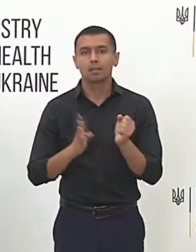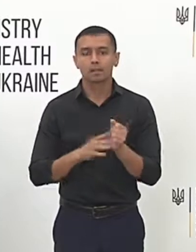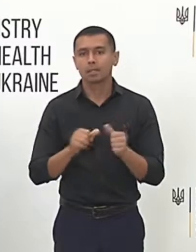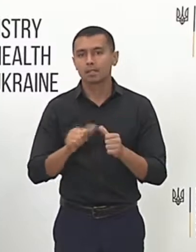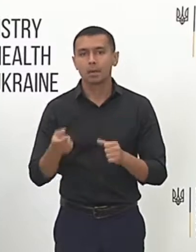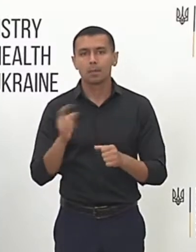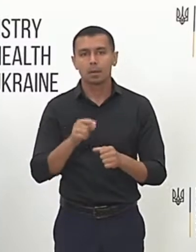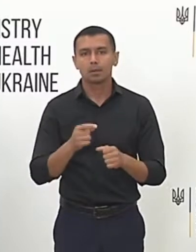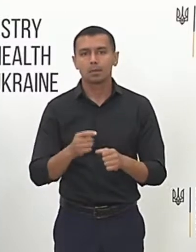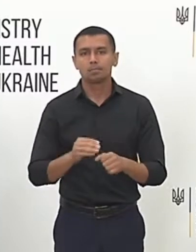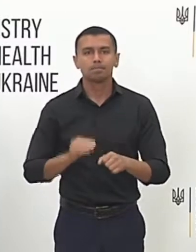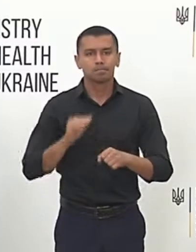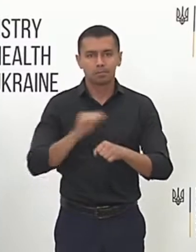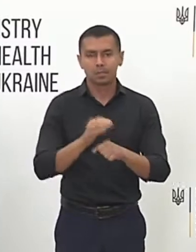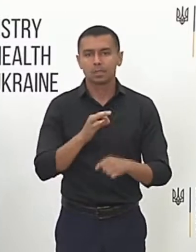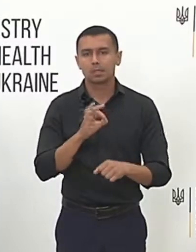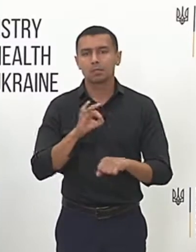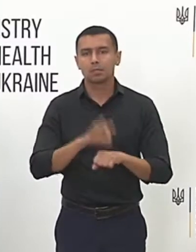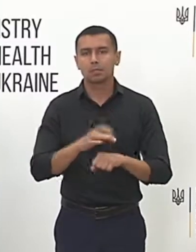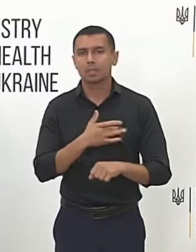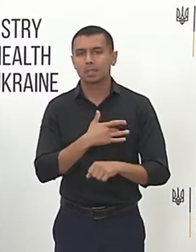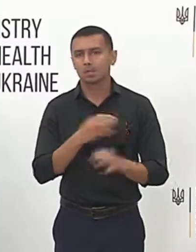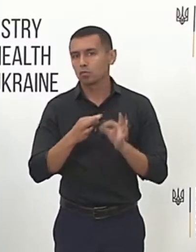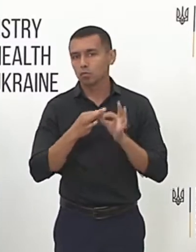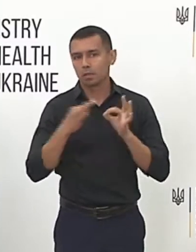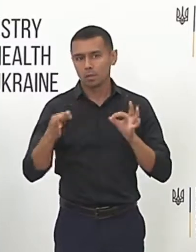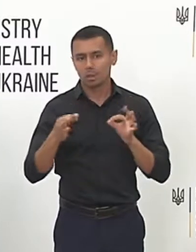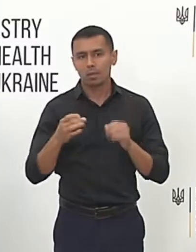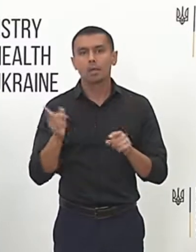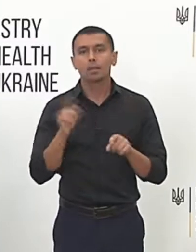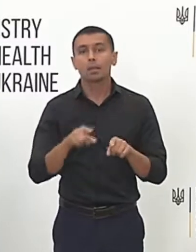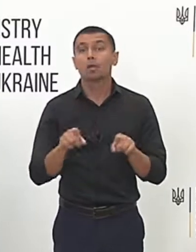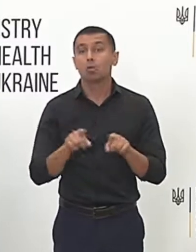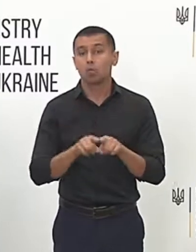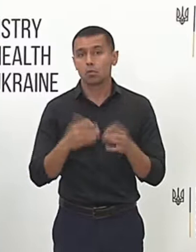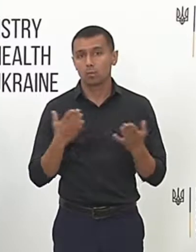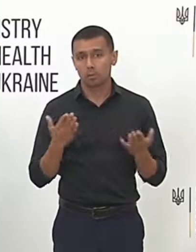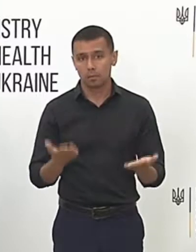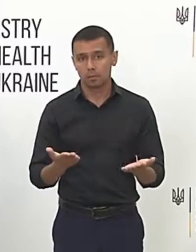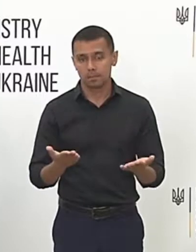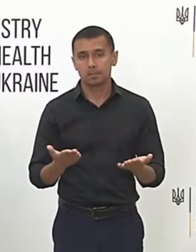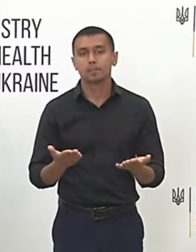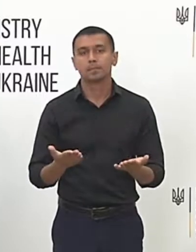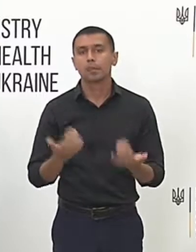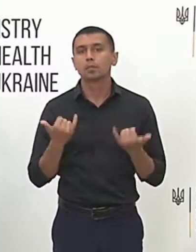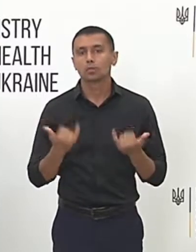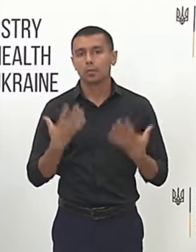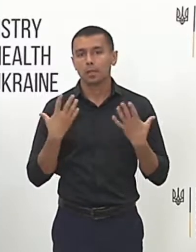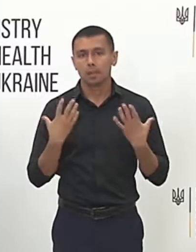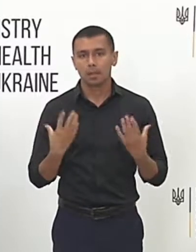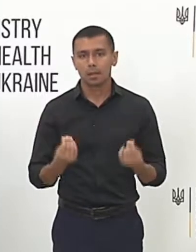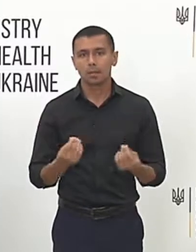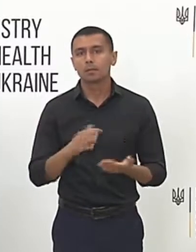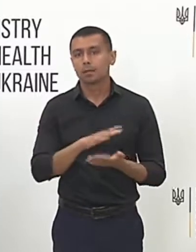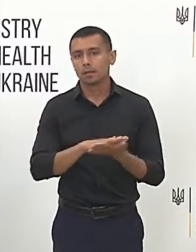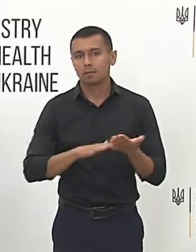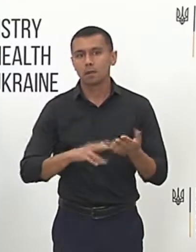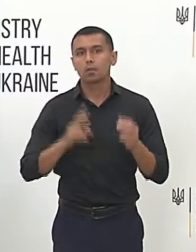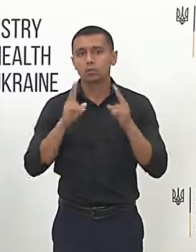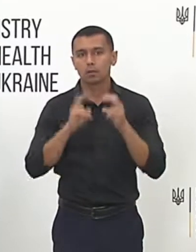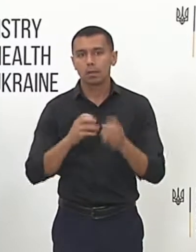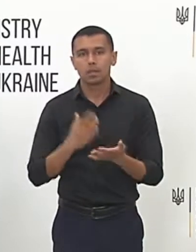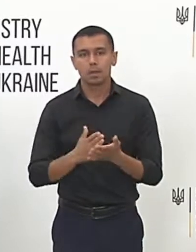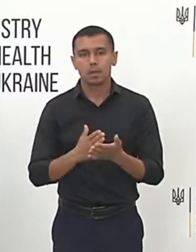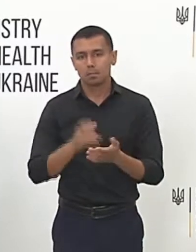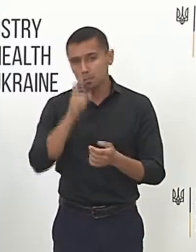COVID-19 саме при супутніх захворюваннях серцево-судинних. Так от, на сьогоднішній день тривають дослідження,